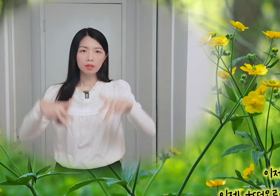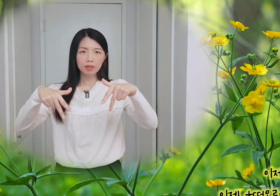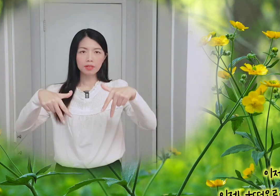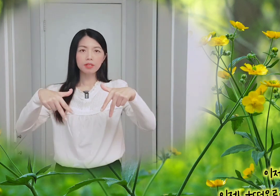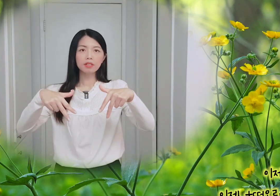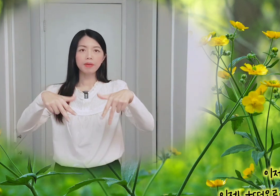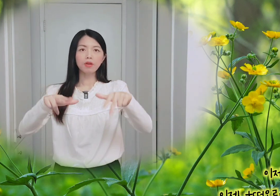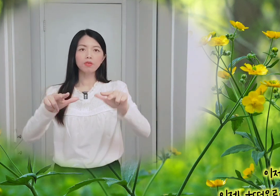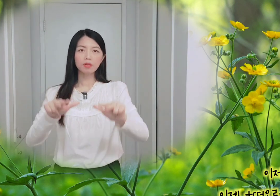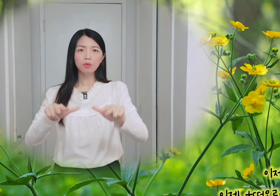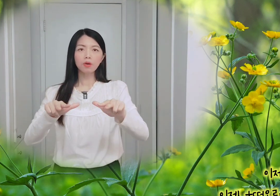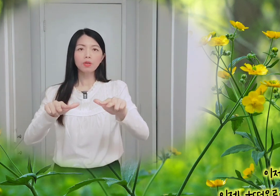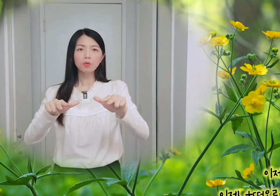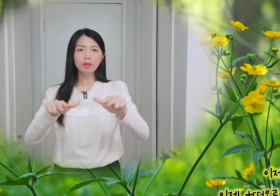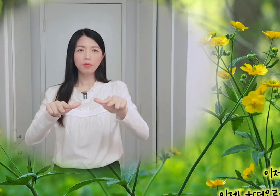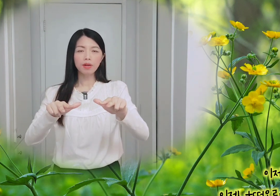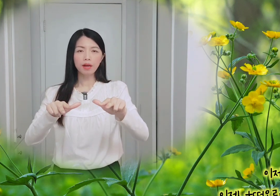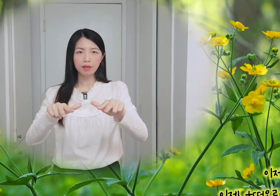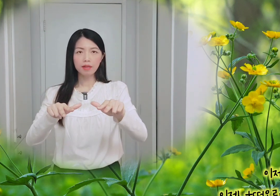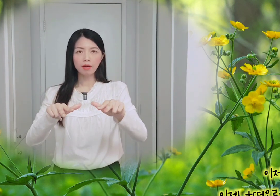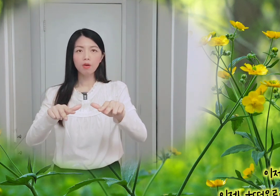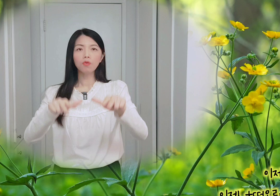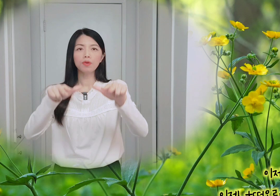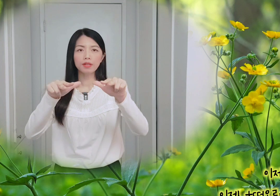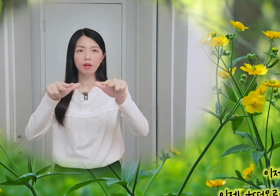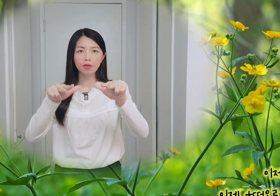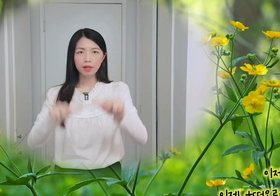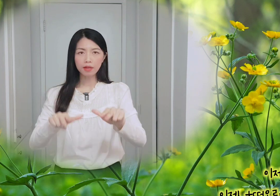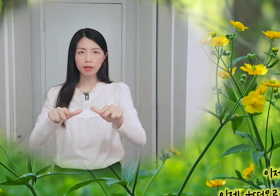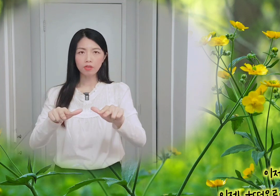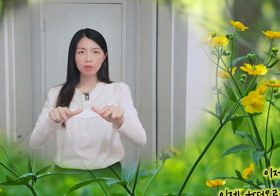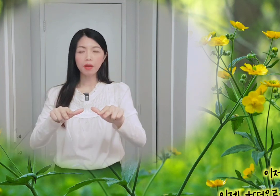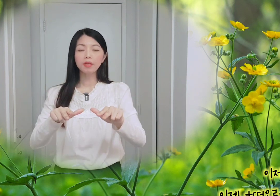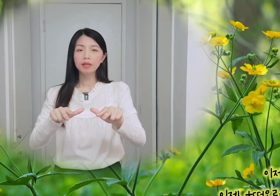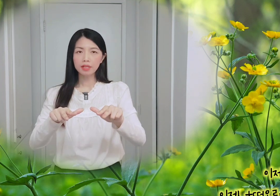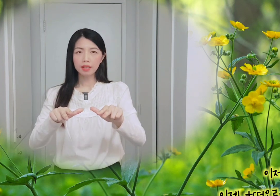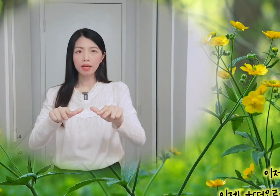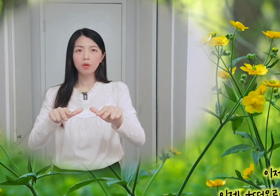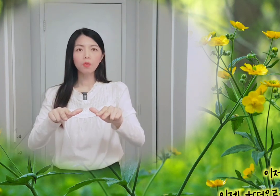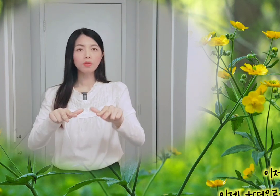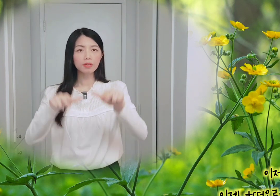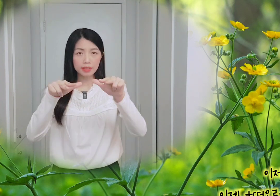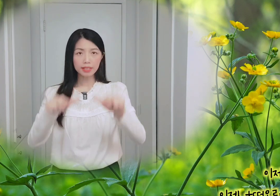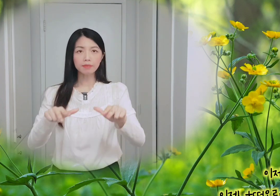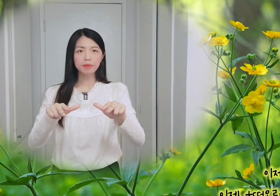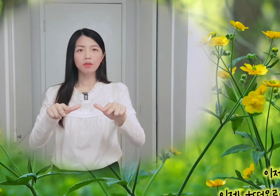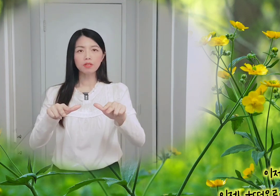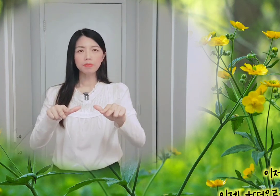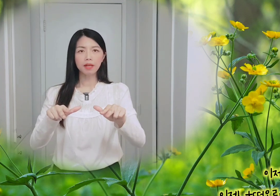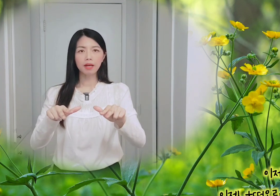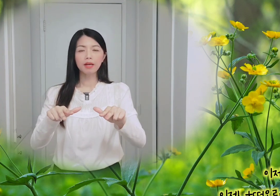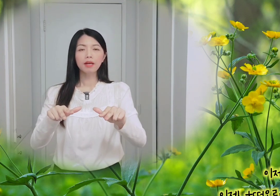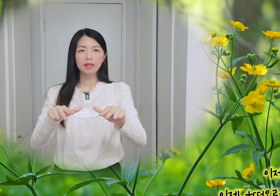양손 지읒을 만들어 주시고 손등이 위를 향하게 해서 위에서 아래로 살짝 내려주시면 이제 혹은 지금